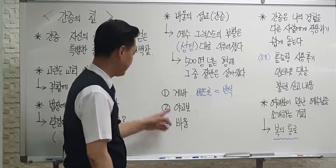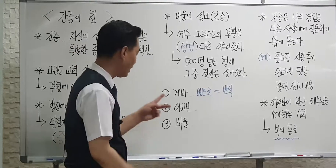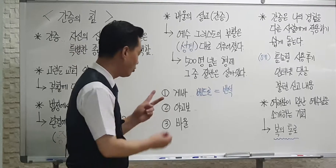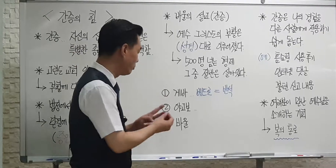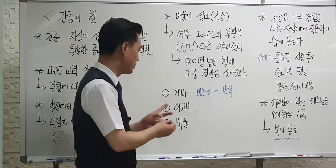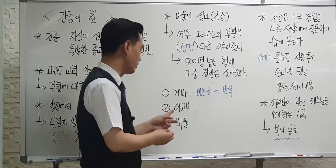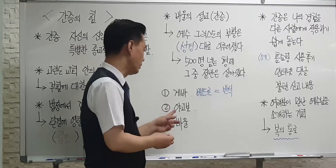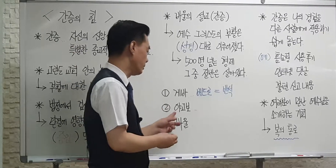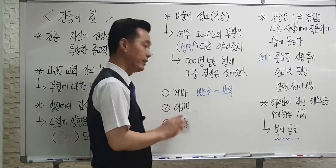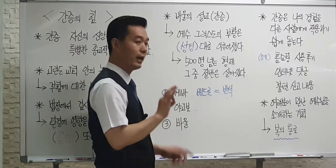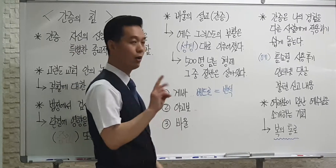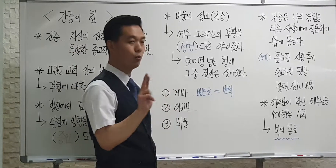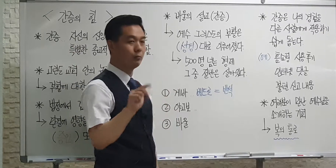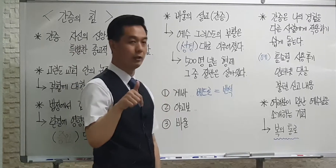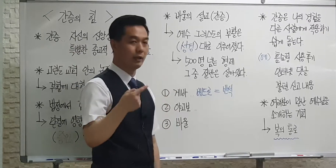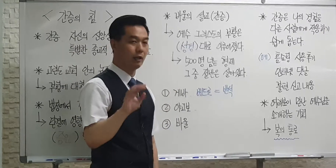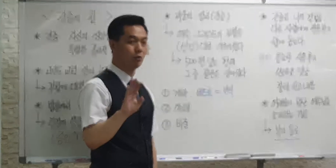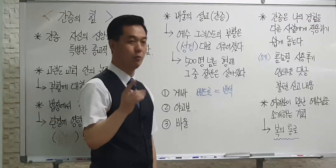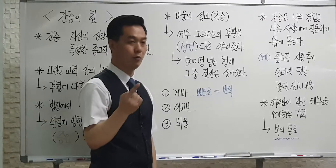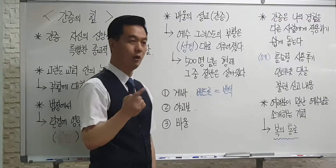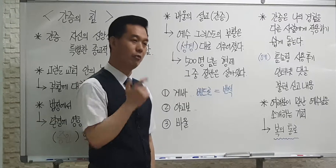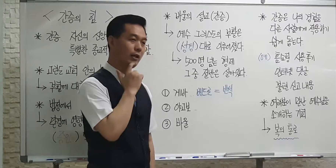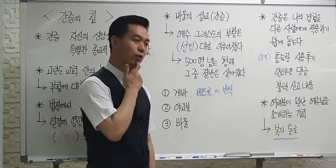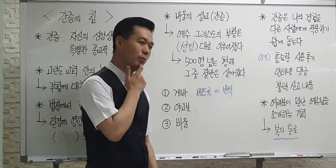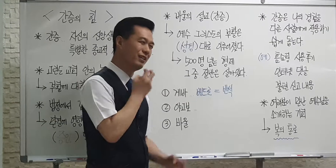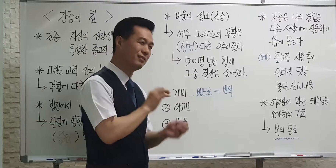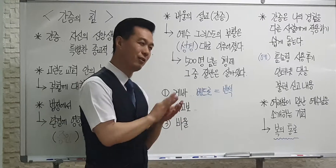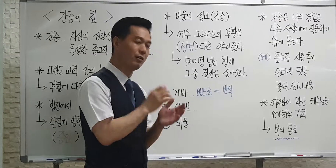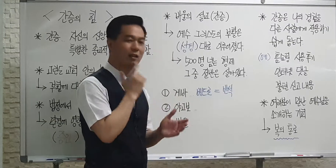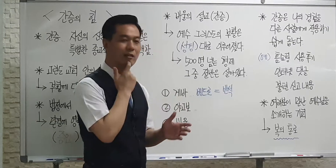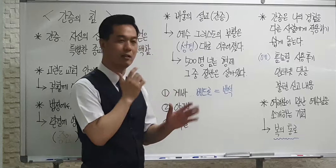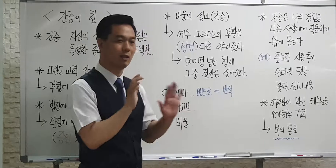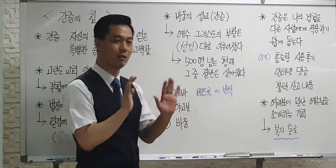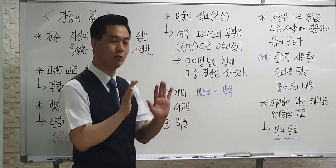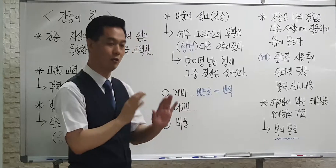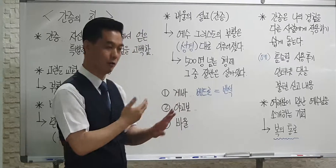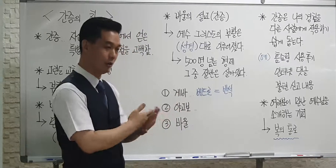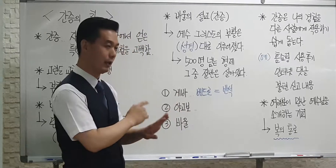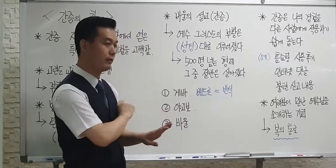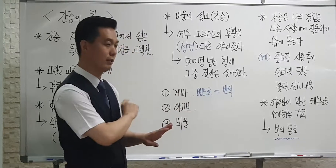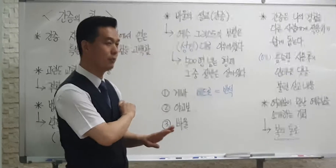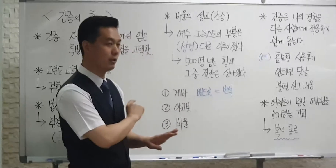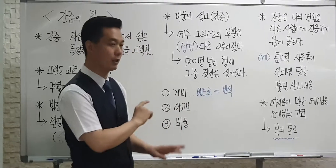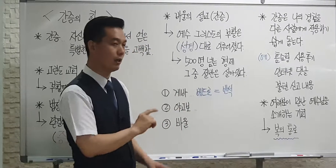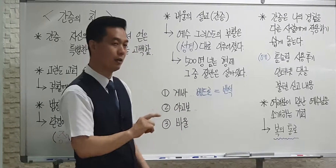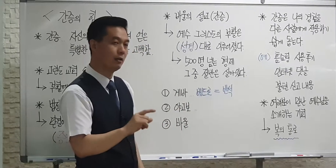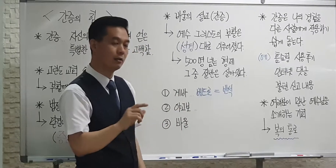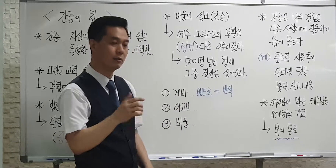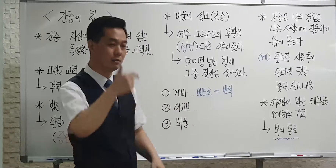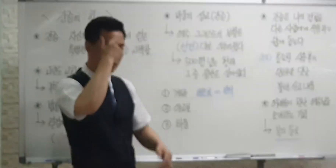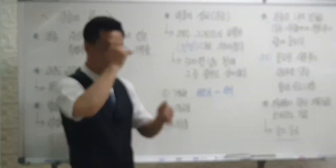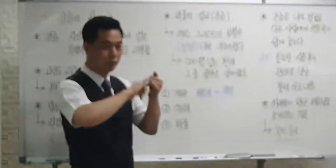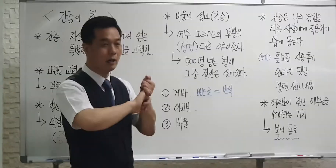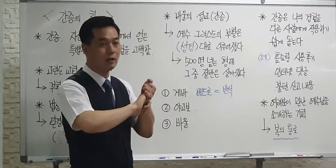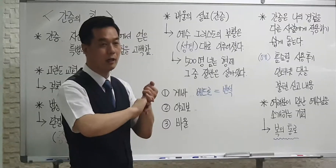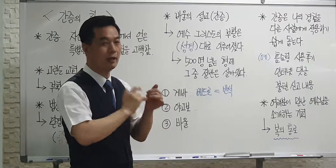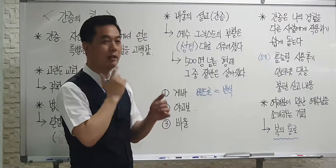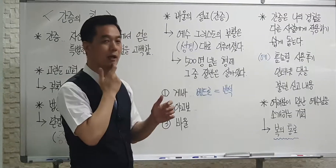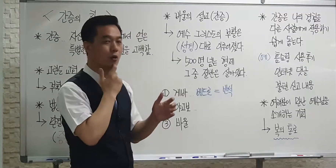두 번째는 야고보입니다. 야고보. 우리가 이걸로 많이 쓰긴 한데 아니고요. 다른 이름이니까 그 구약의 이